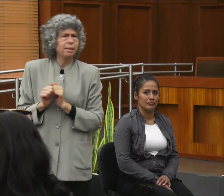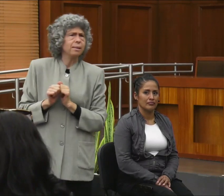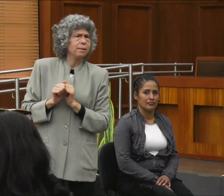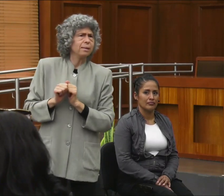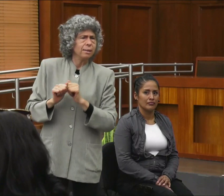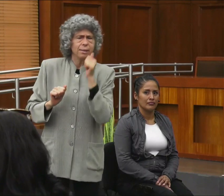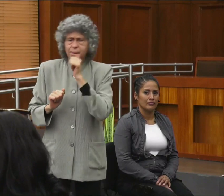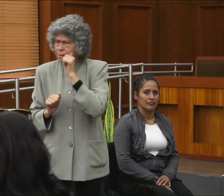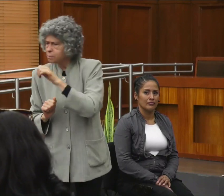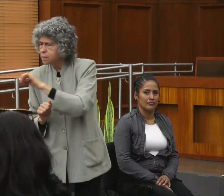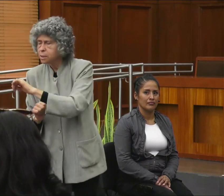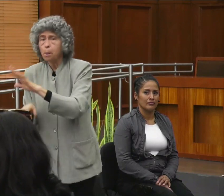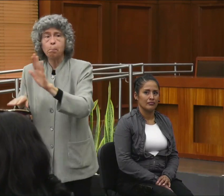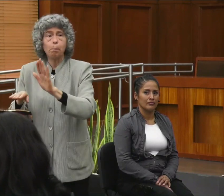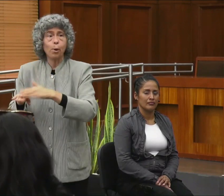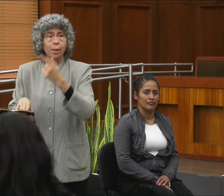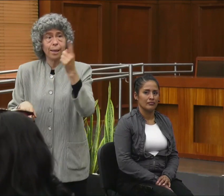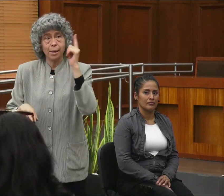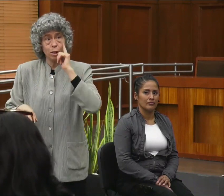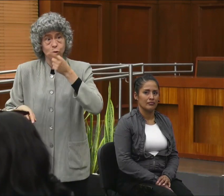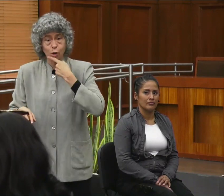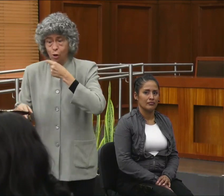Siempre los dejan ahí como aislados,